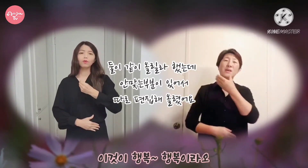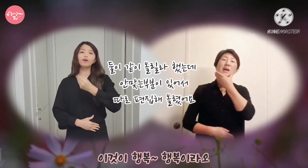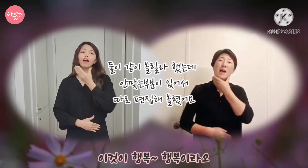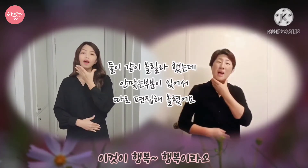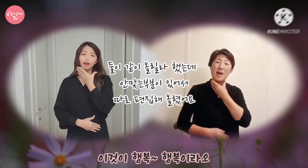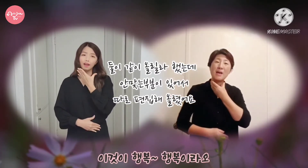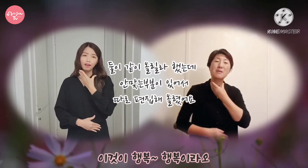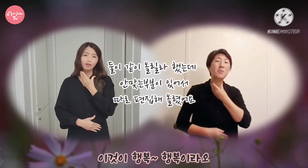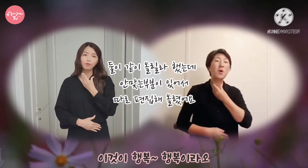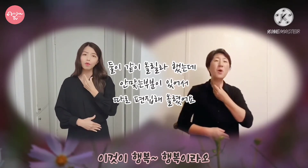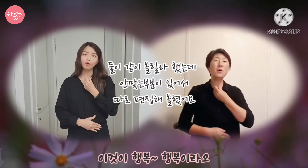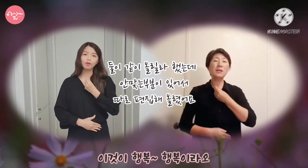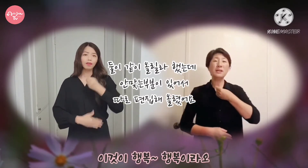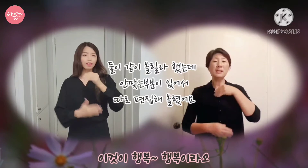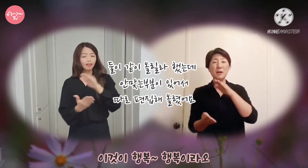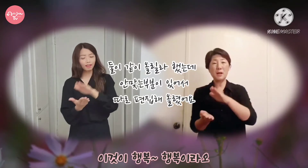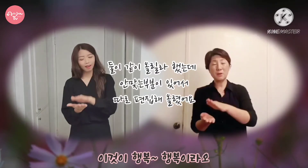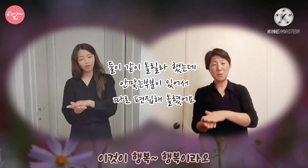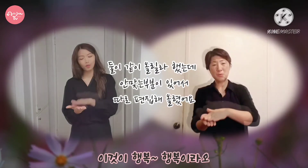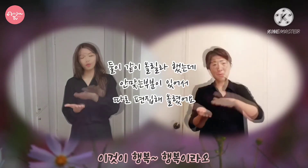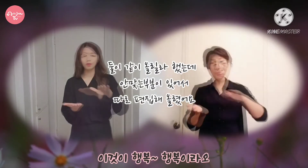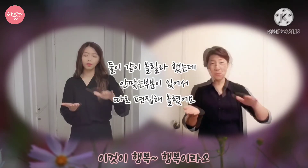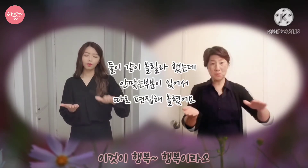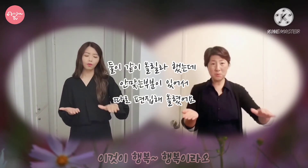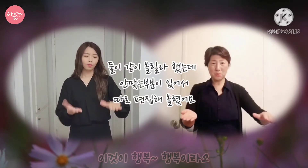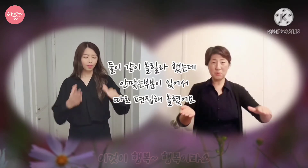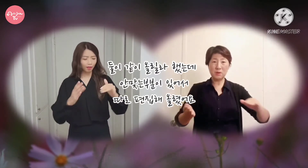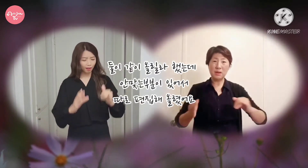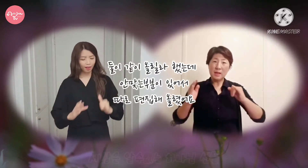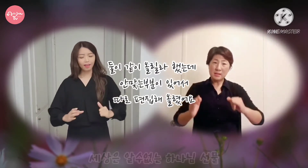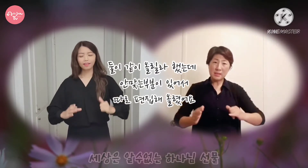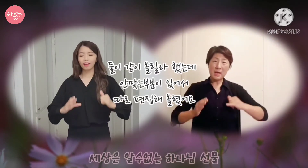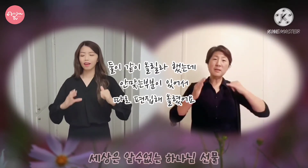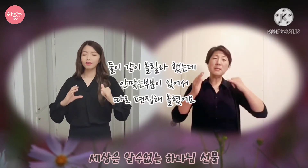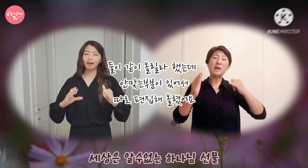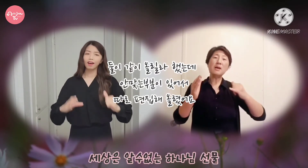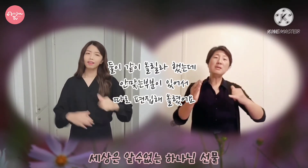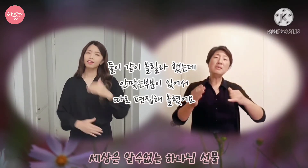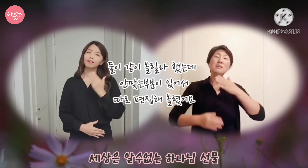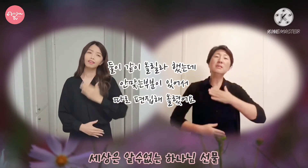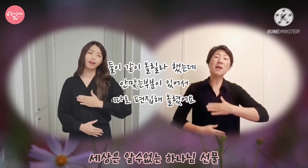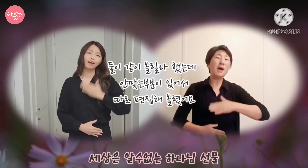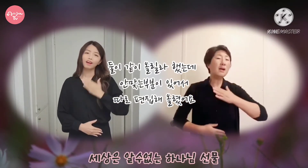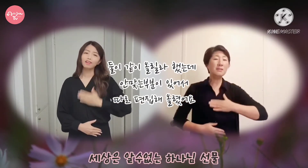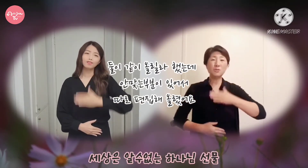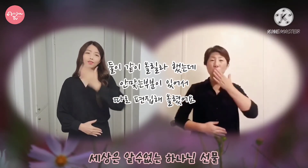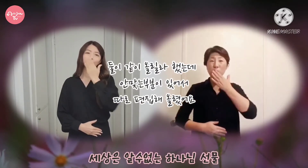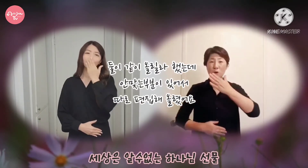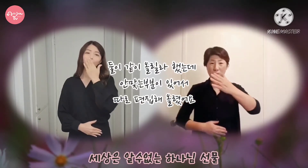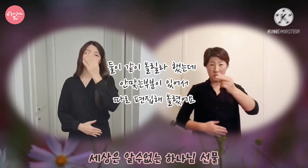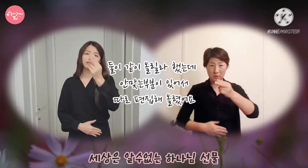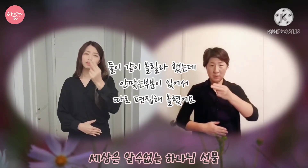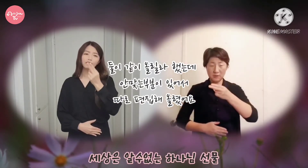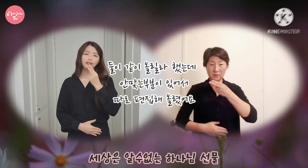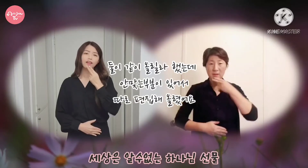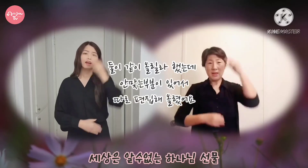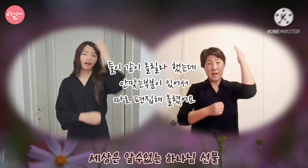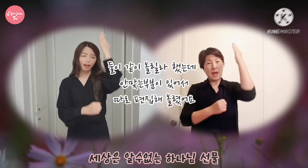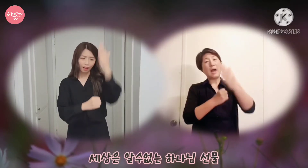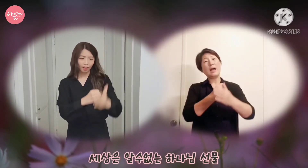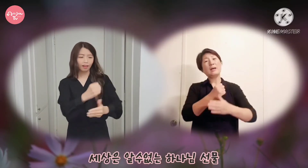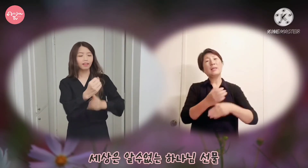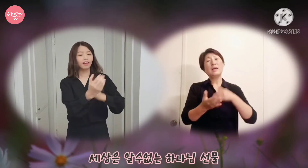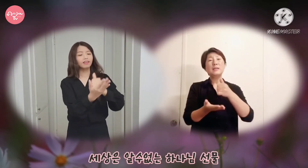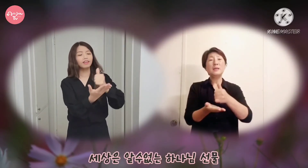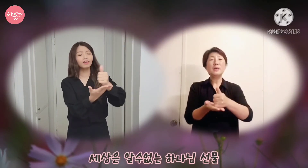없이 앞부분을 솔로 파트로 넣다가 후렴 부분에만 같이 하는 걸로 그렇게 편집을 하게 되었습니다.